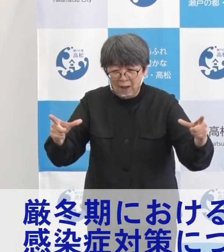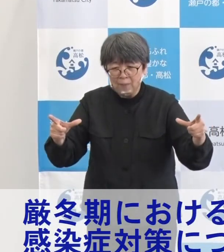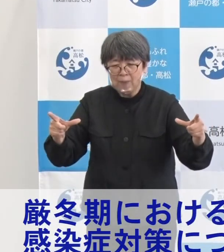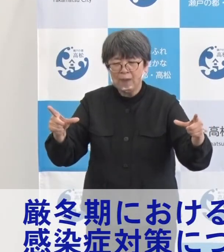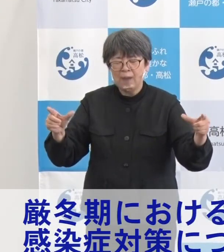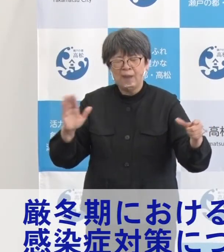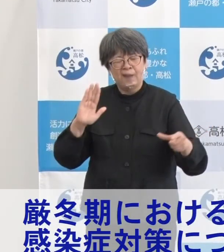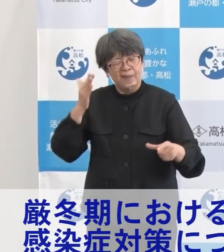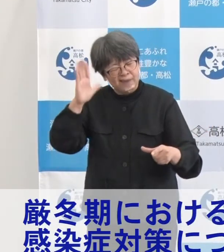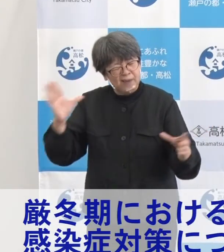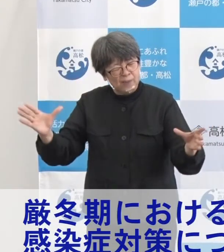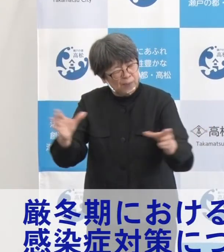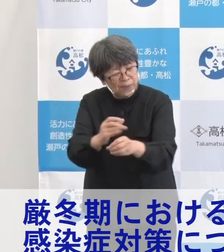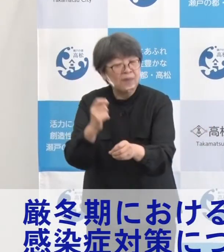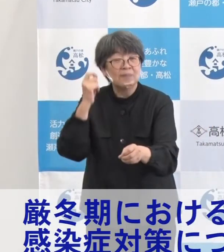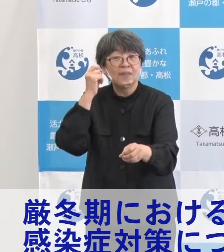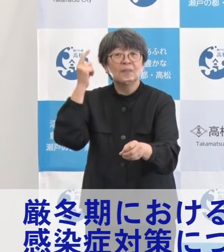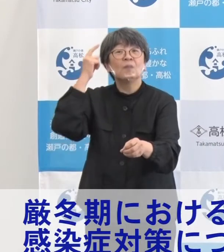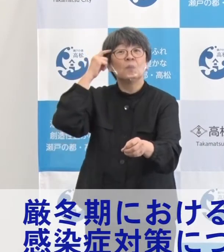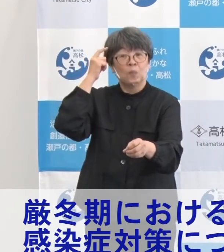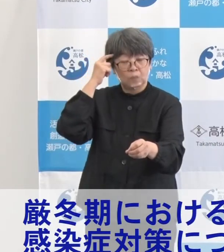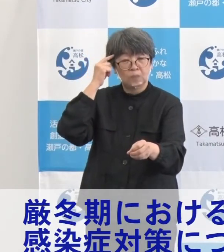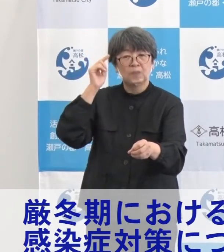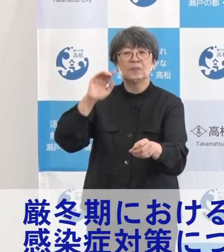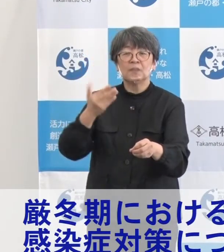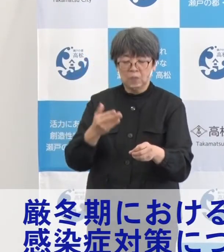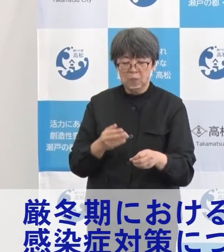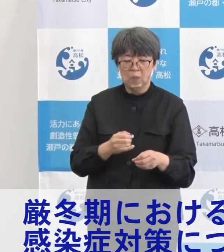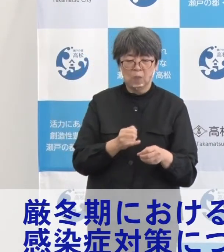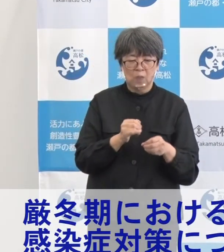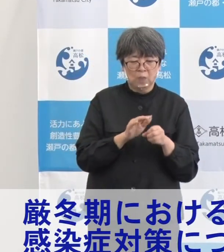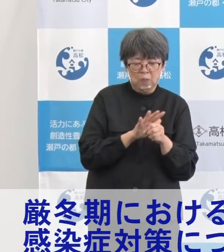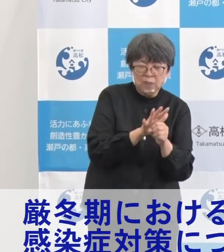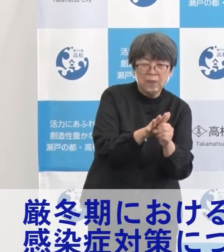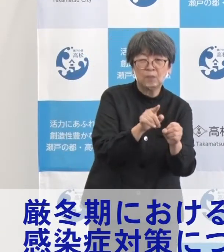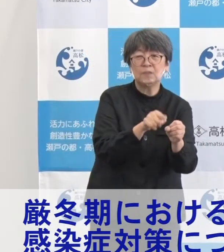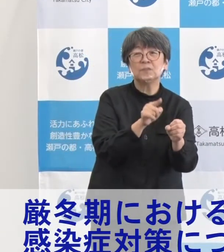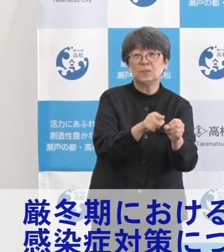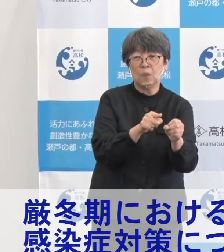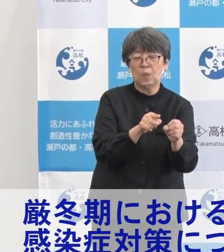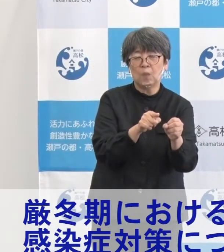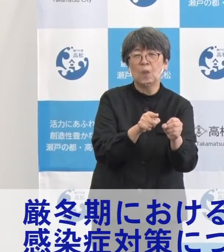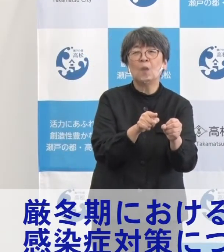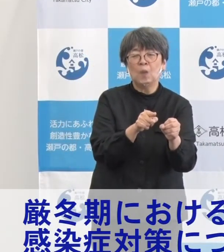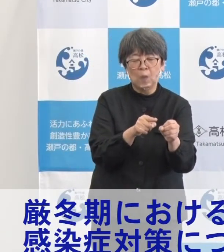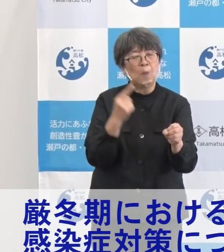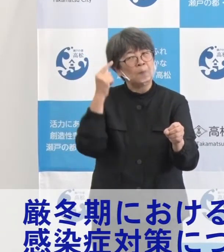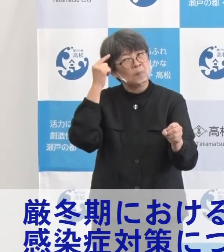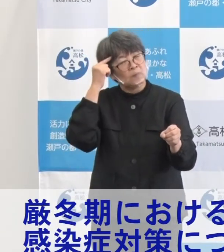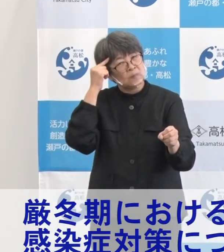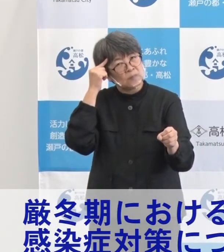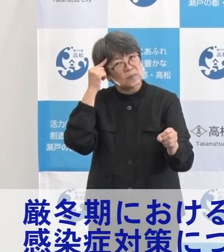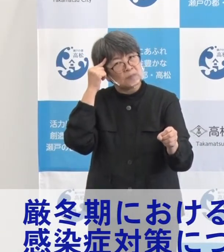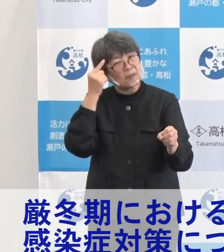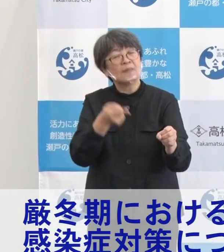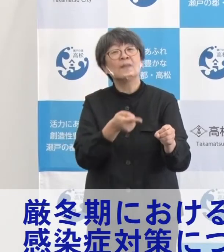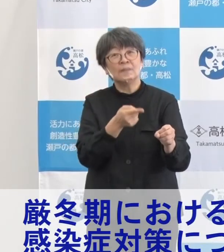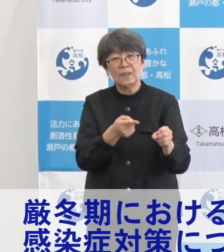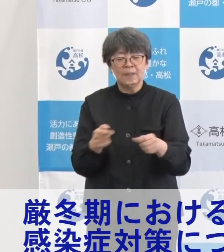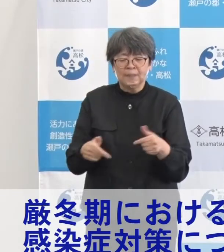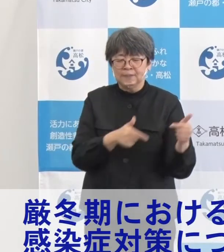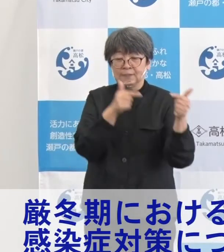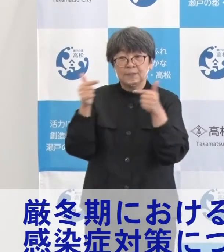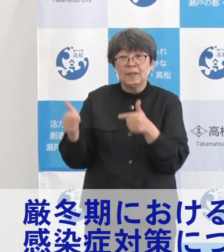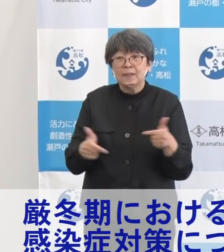方も多いかと思っておりますがある程度この新型コロナウイルス眉はるwith 黒なと言われておりますけれどもこれの